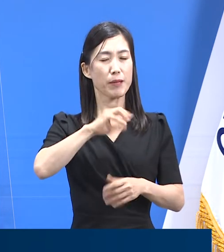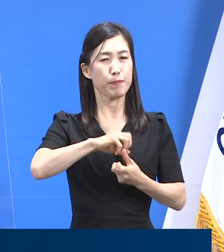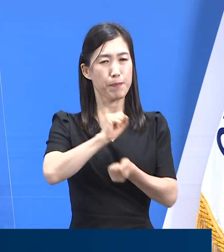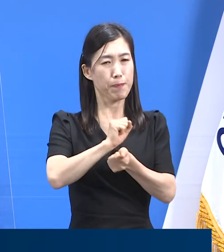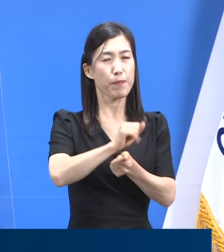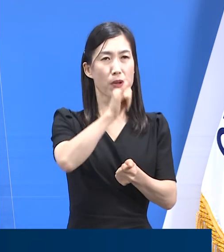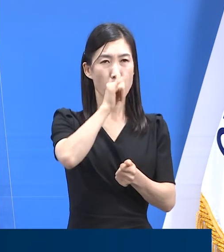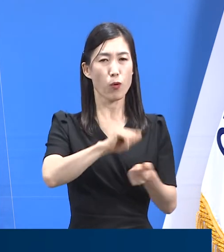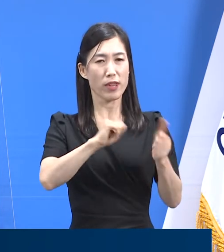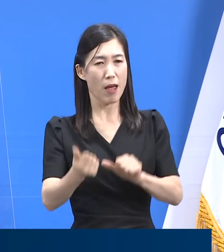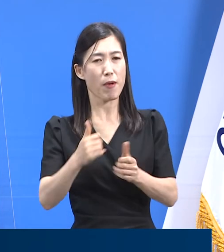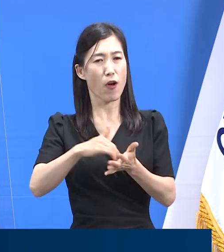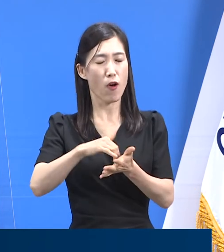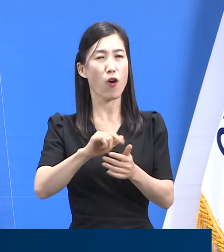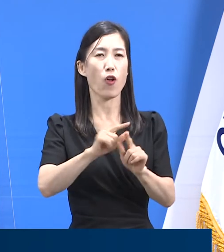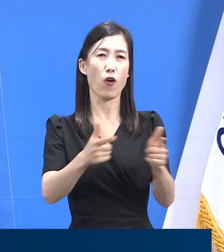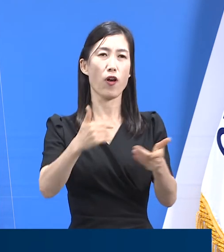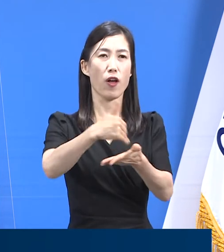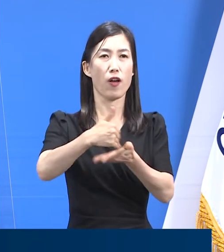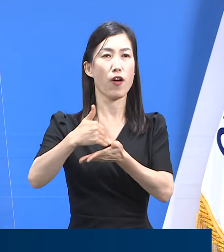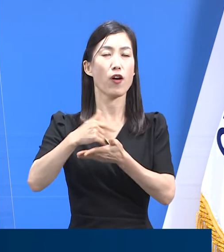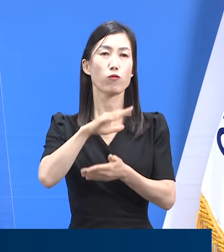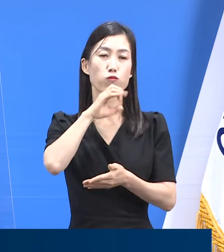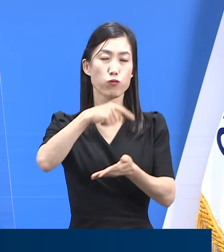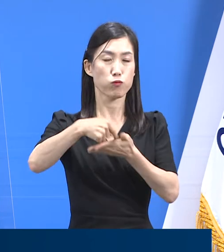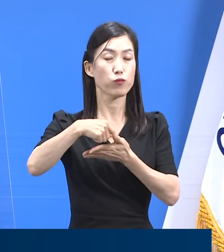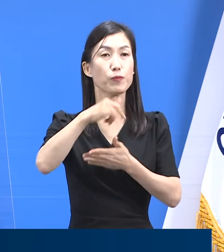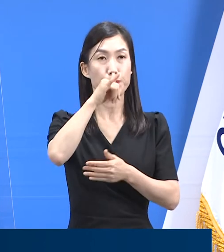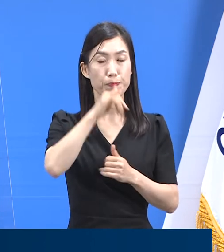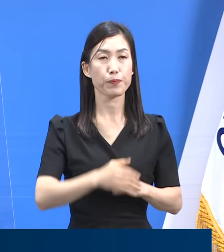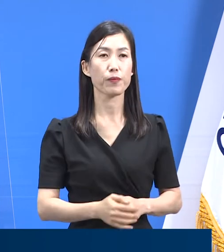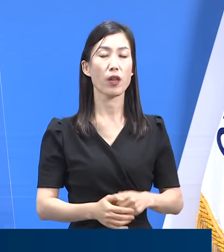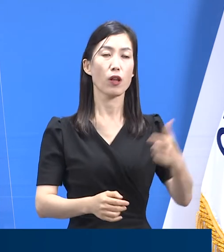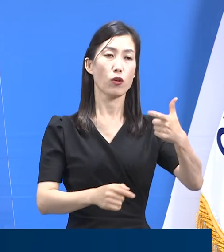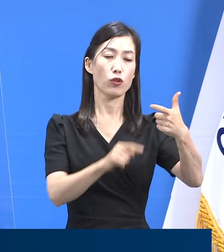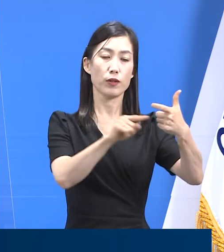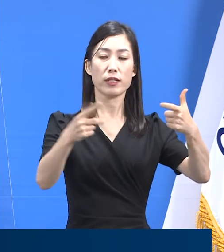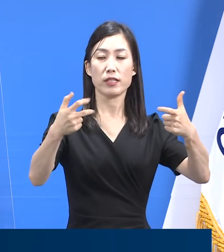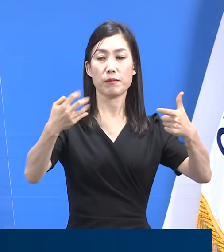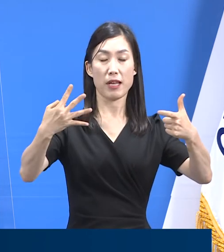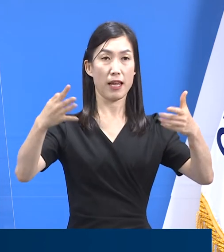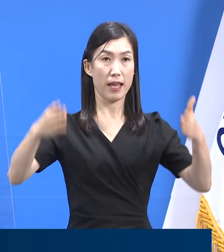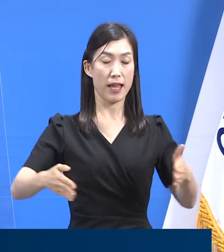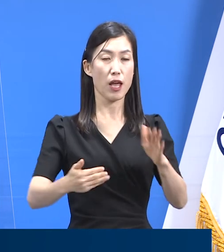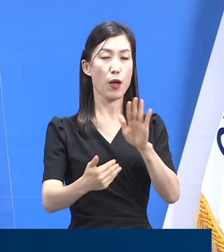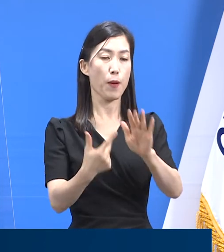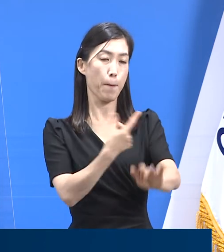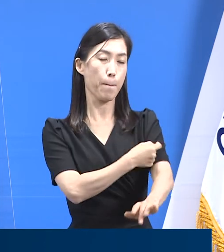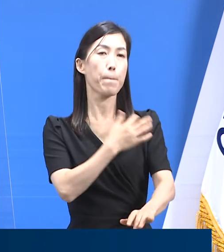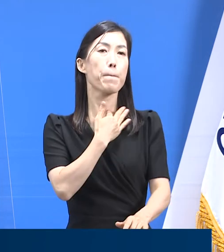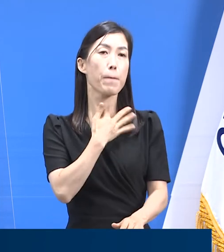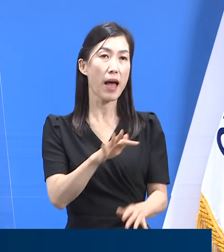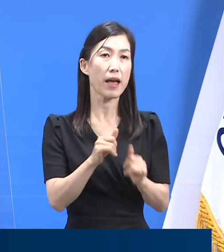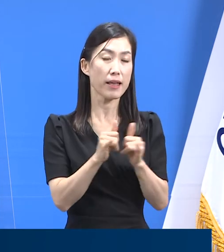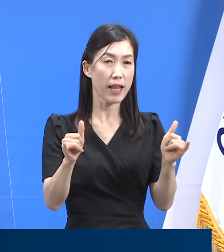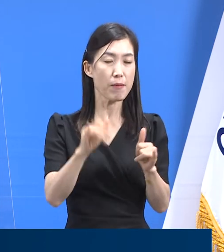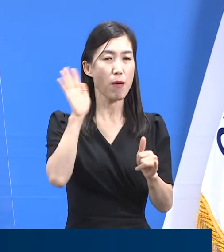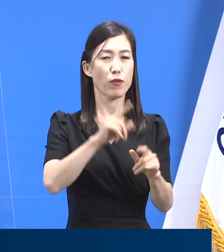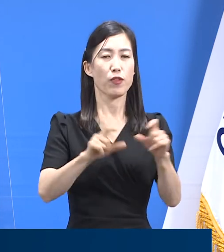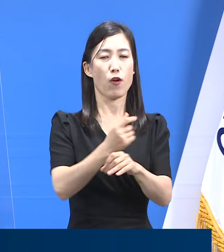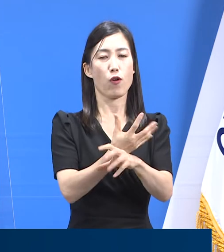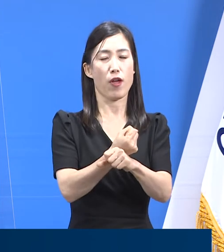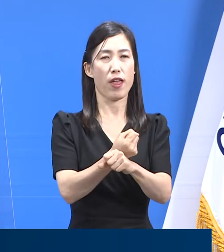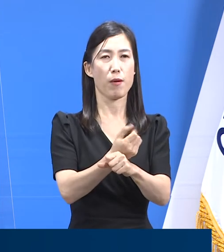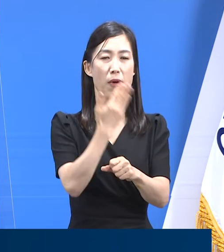사례가 113건 발생했습니다. 다음은 60에서 74세 미접종자 예약 대상 확대 및 접종 기간